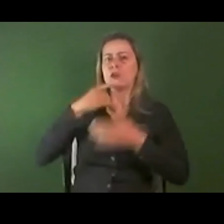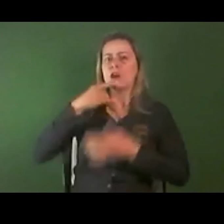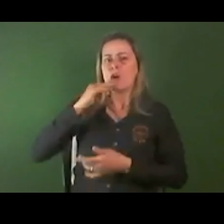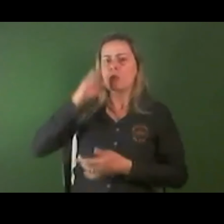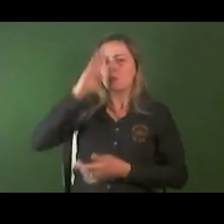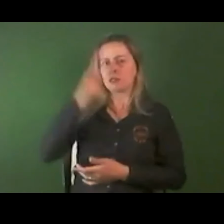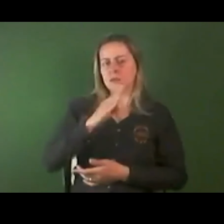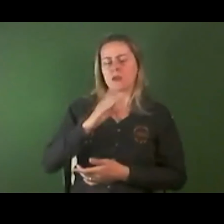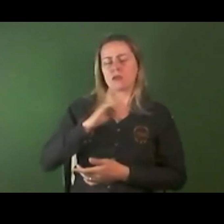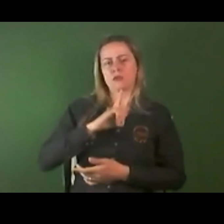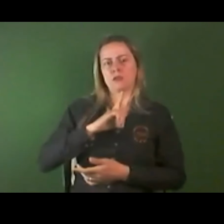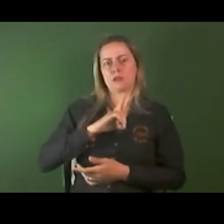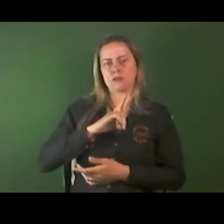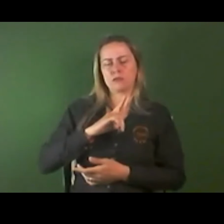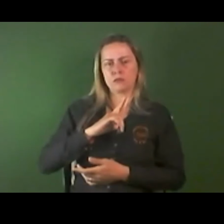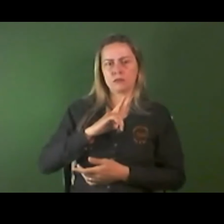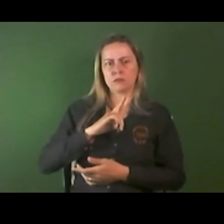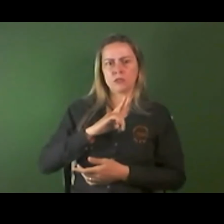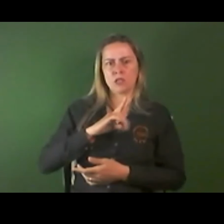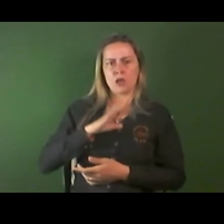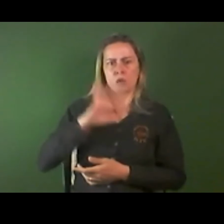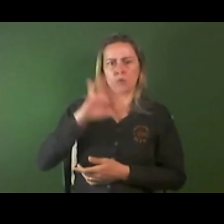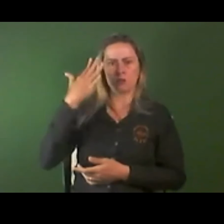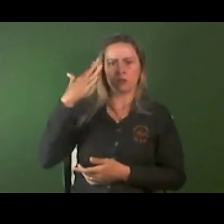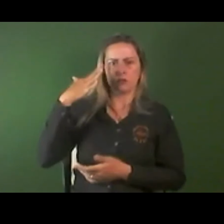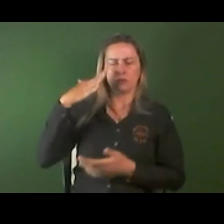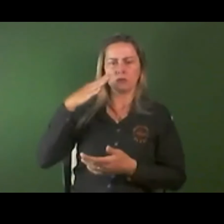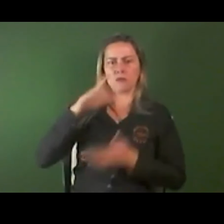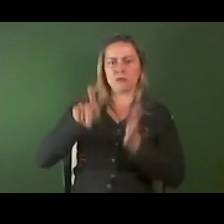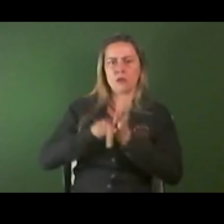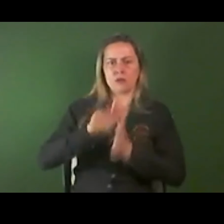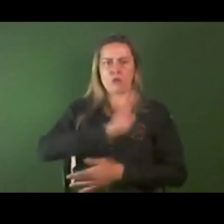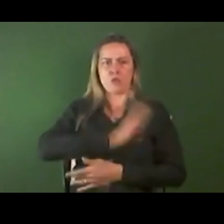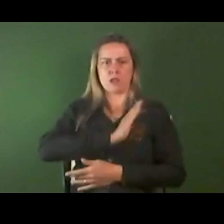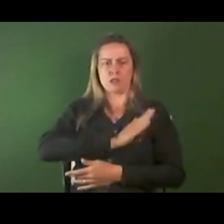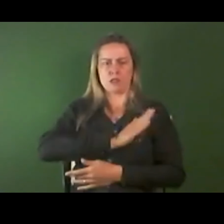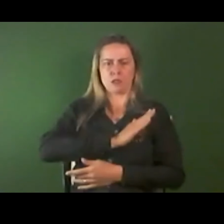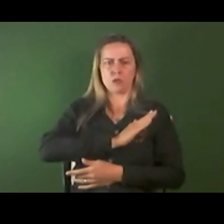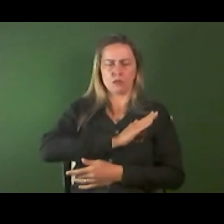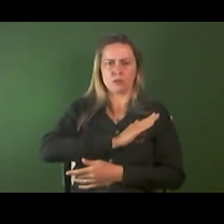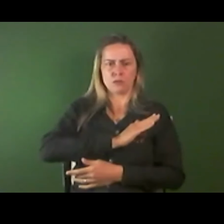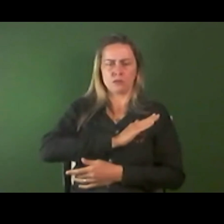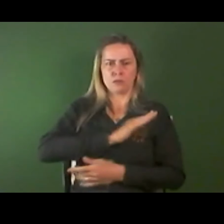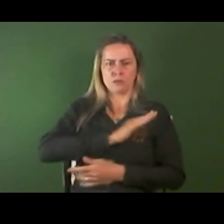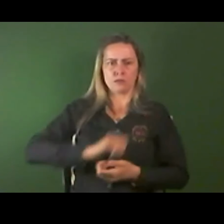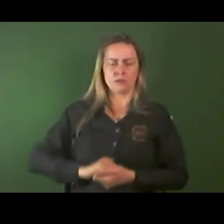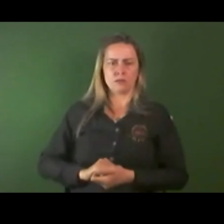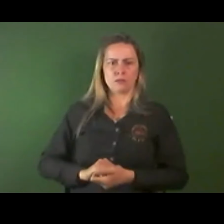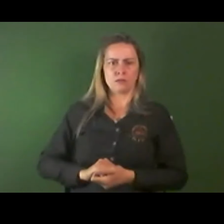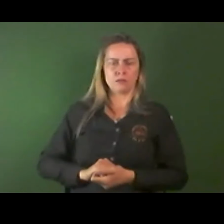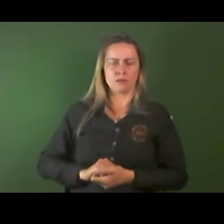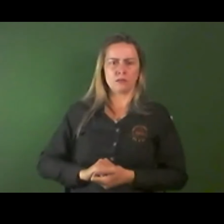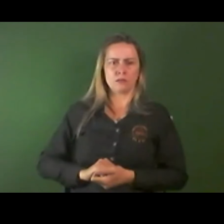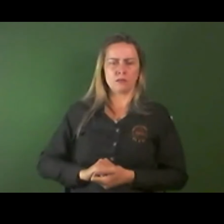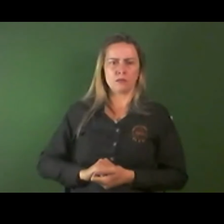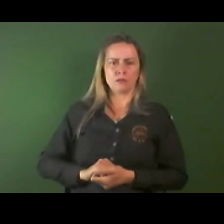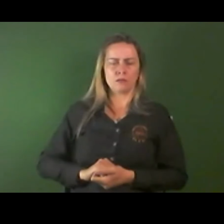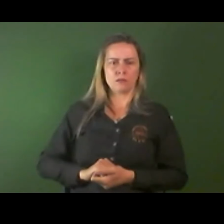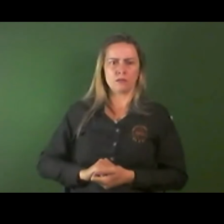tem um acidente vascular cerebral e ele perde a memória dele e ele fica